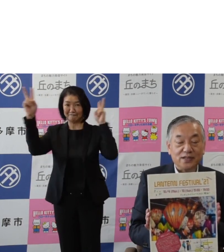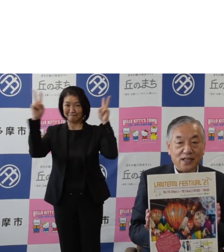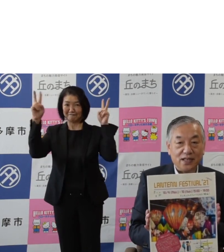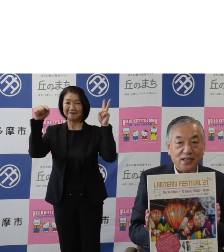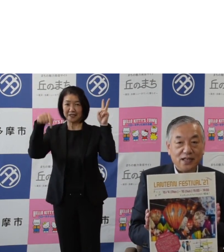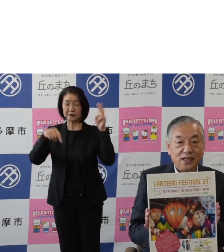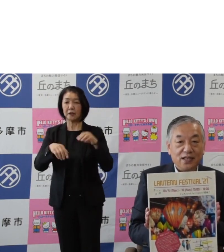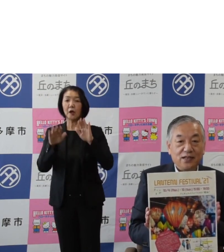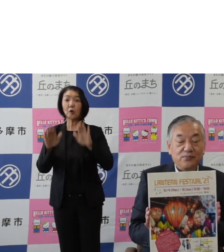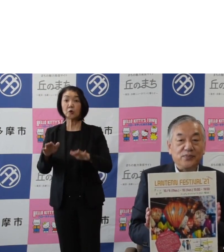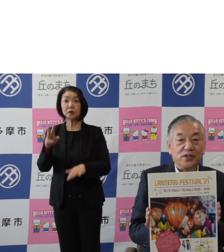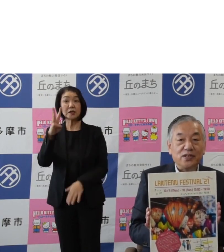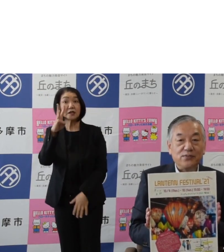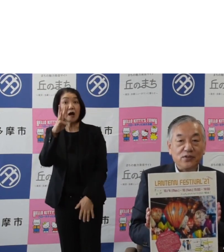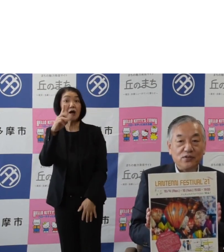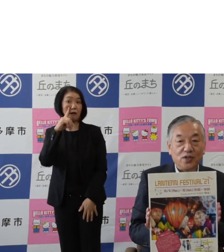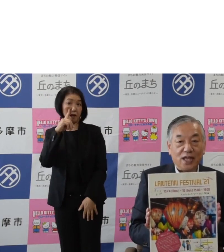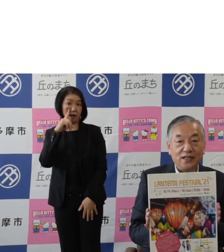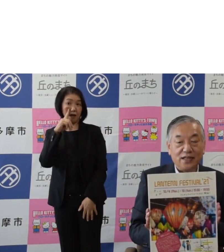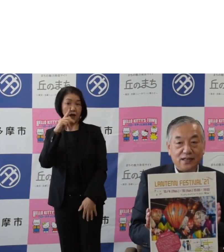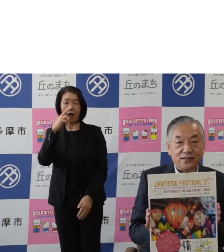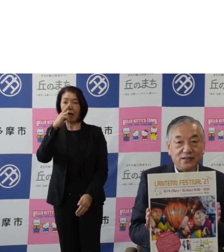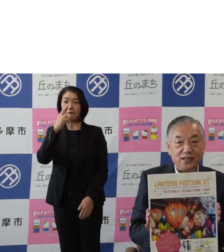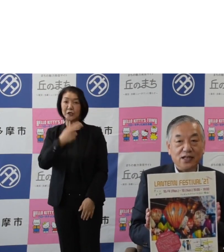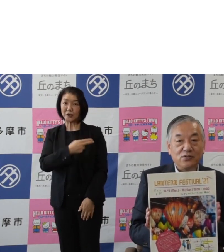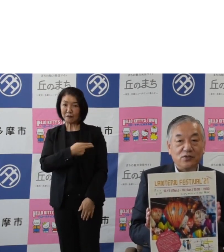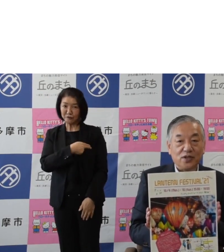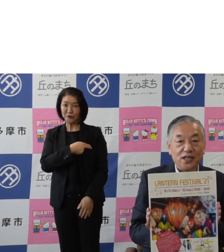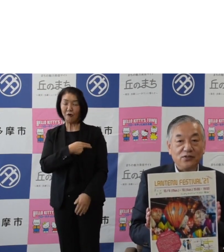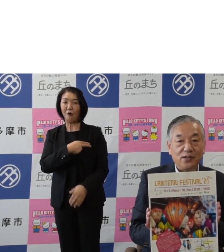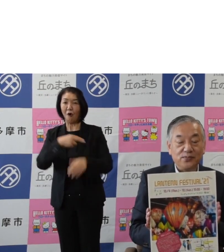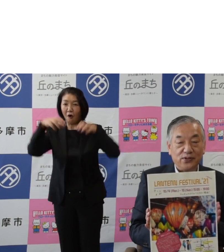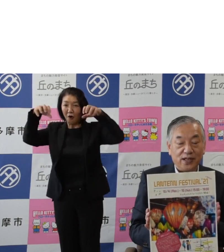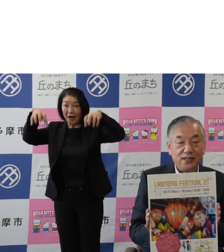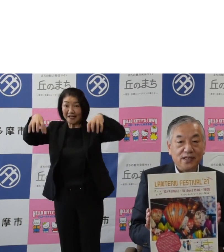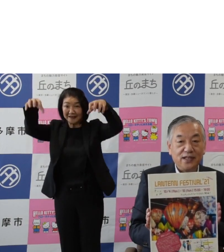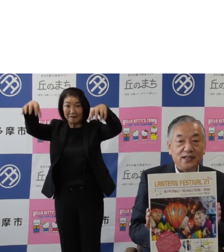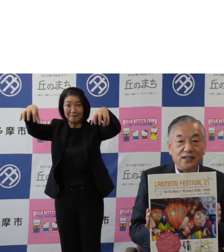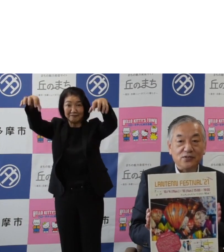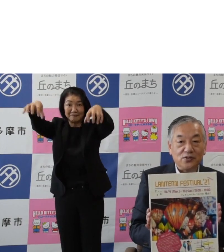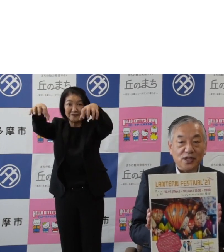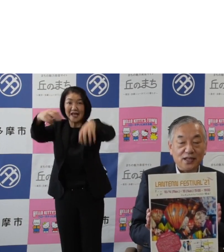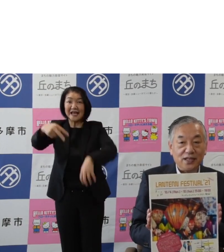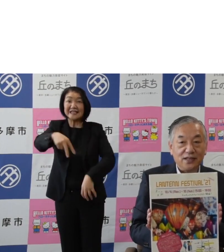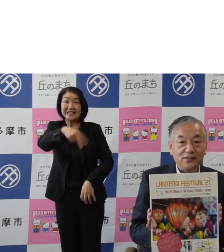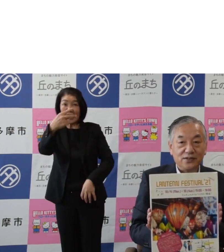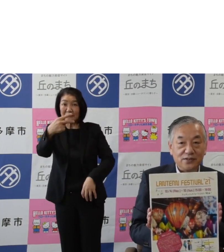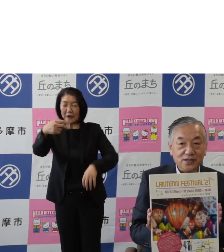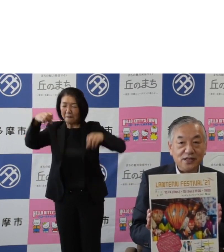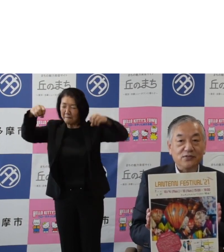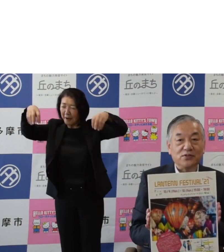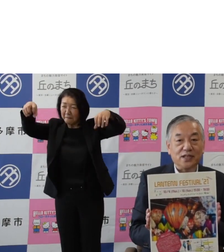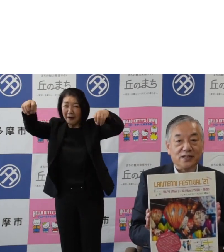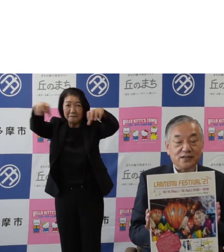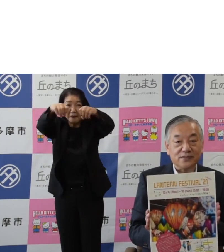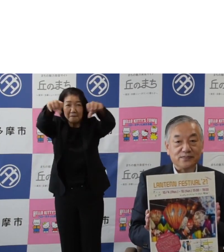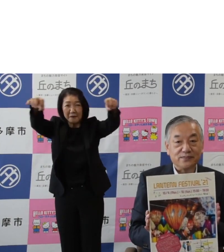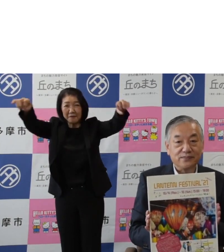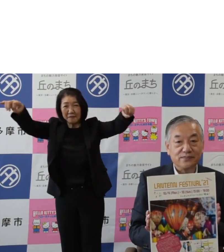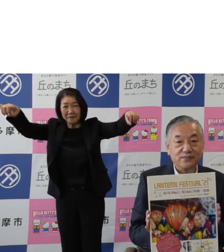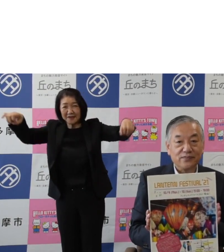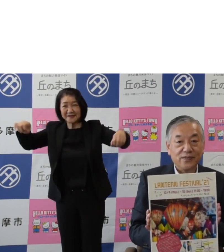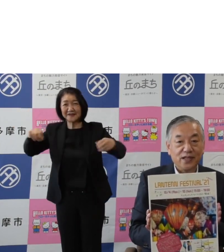となりますが、ベトナムのランタン200個のライトアップは幻想的で美しい光景です